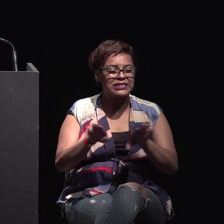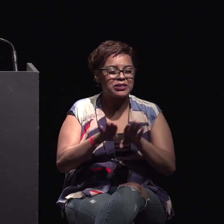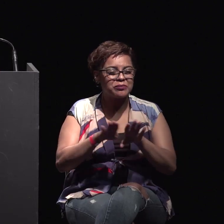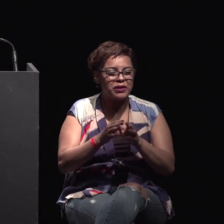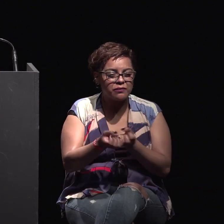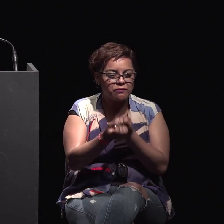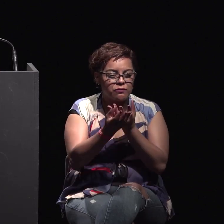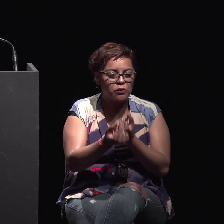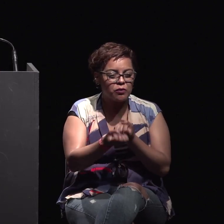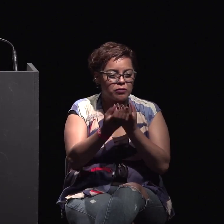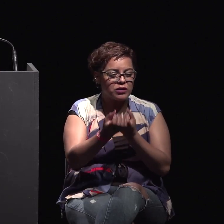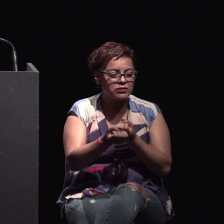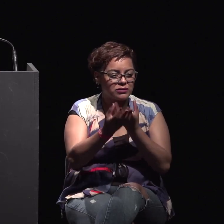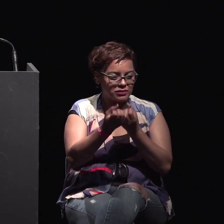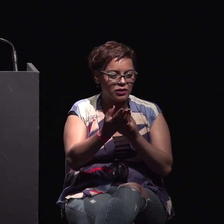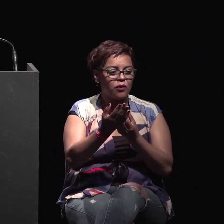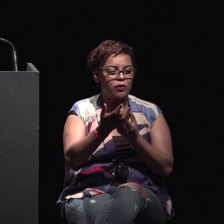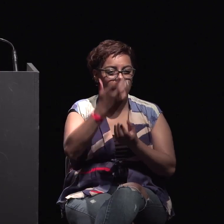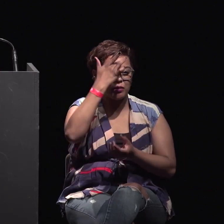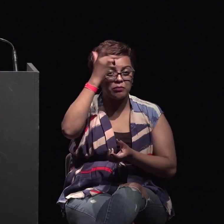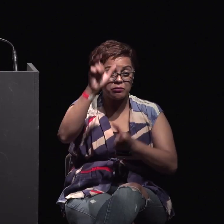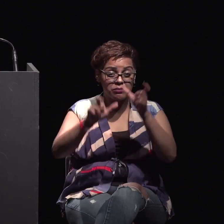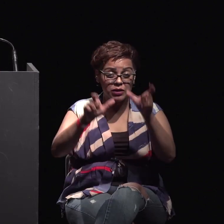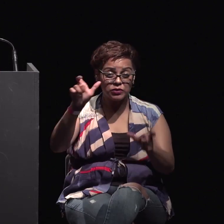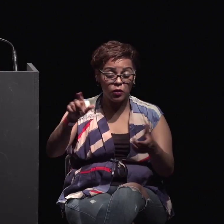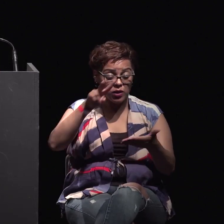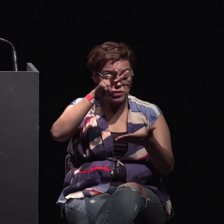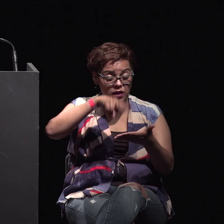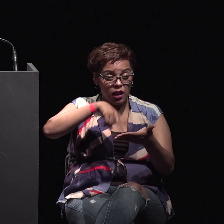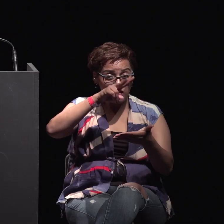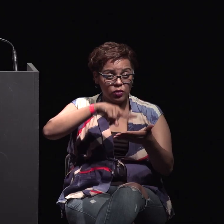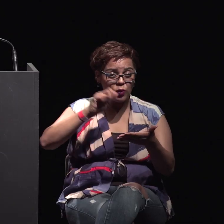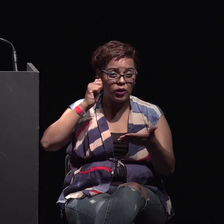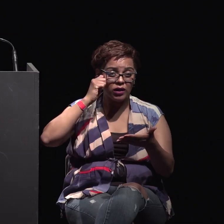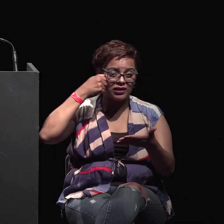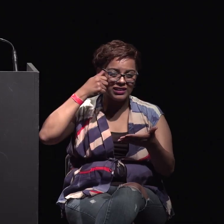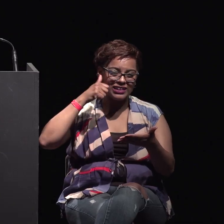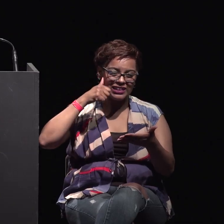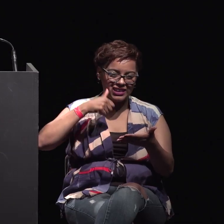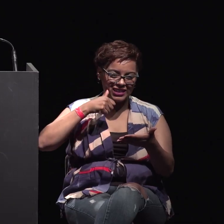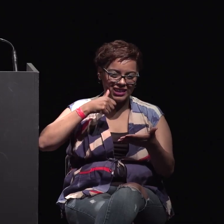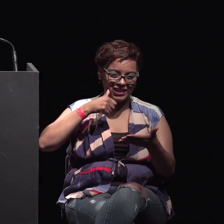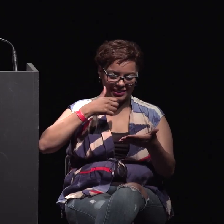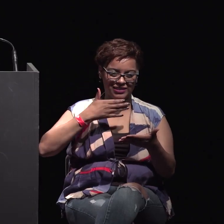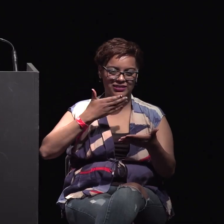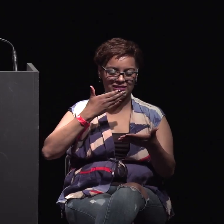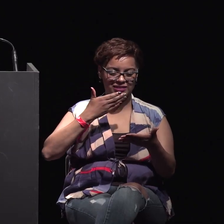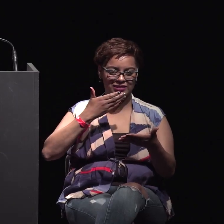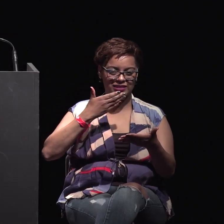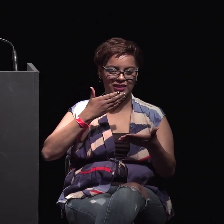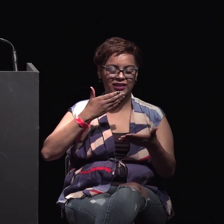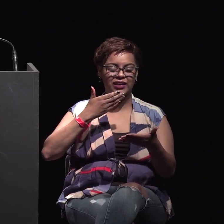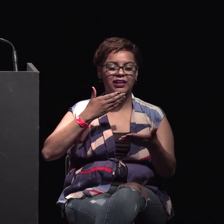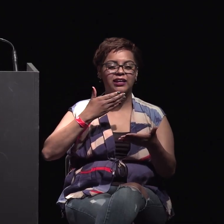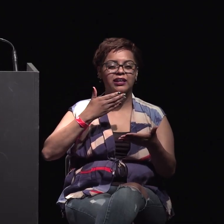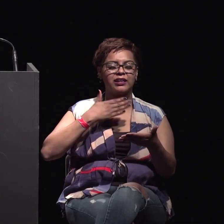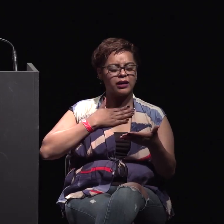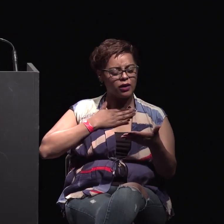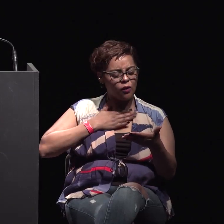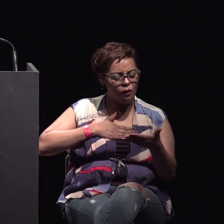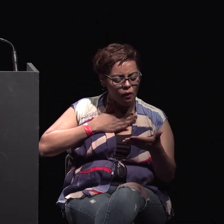público leitor de mulheres negras, um público que também